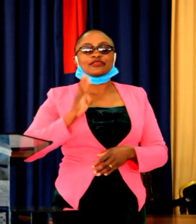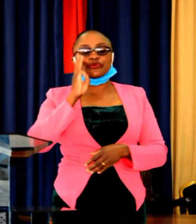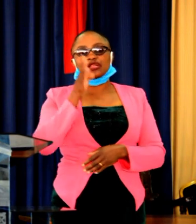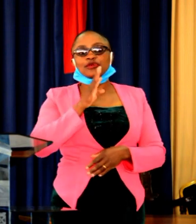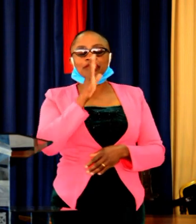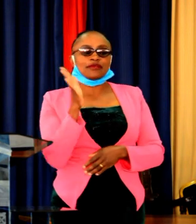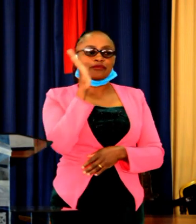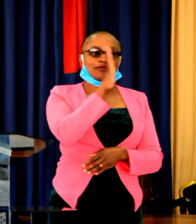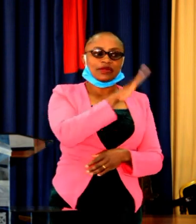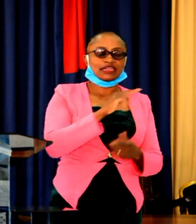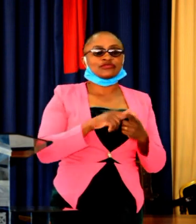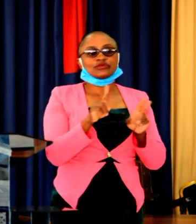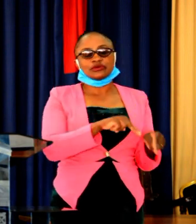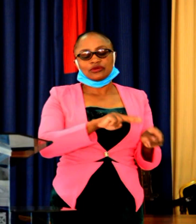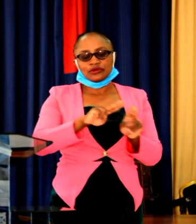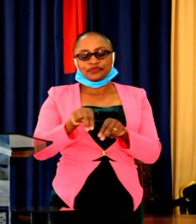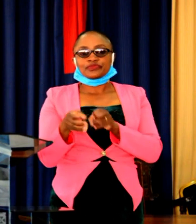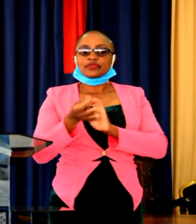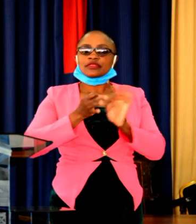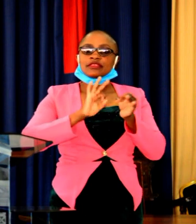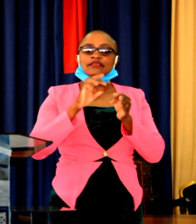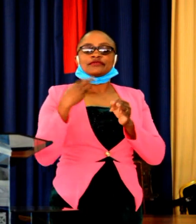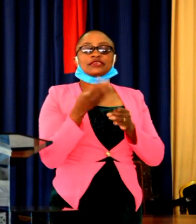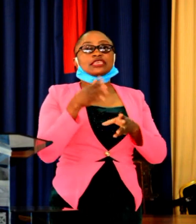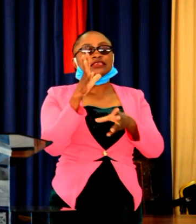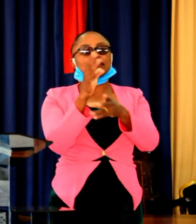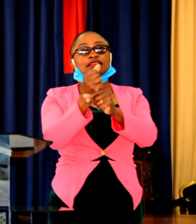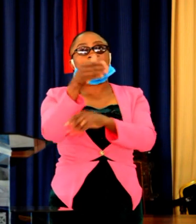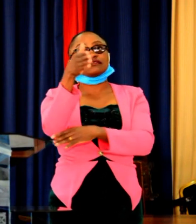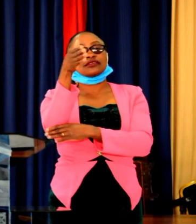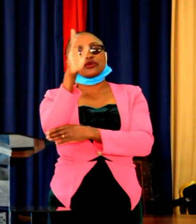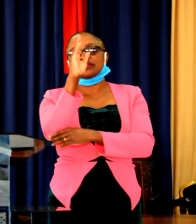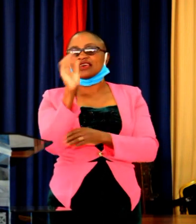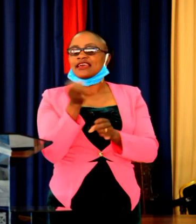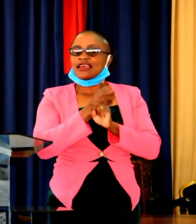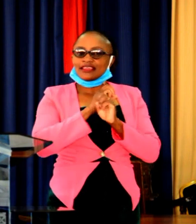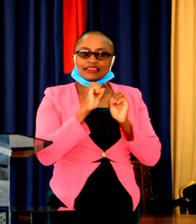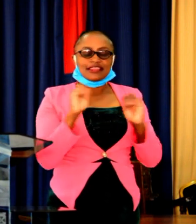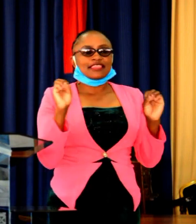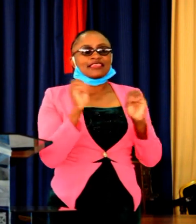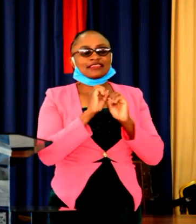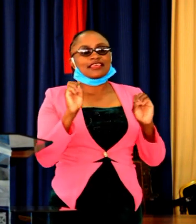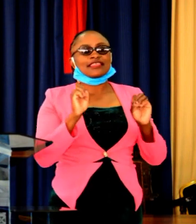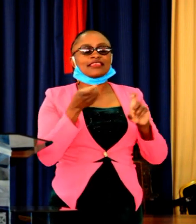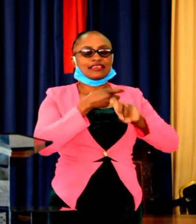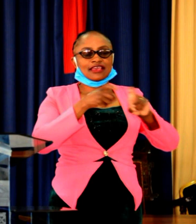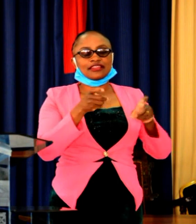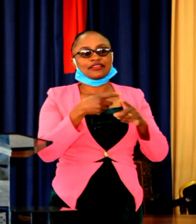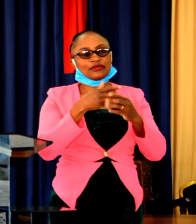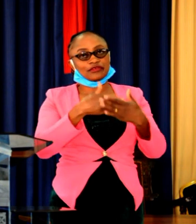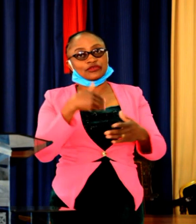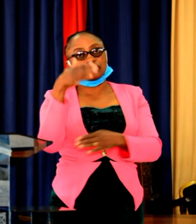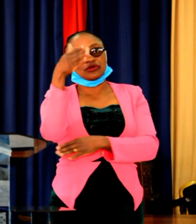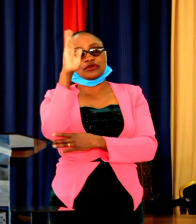trust, wakati tunapomtegemea huyu Mungu. Hakuna jambo lililogumu mbele zake. Secondly, ama la